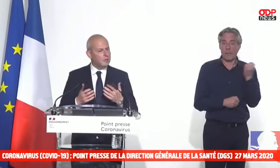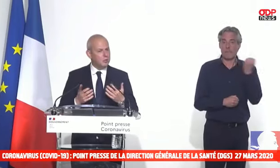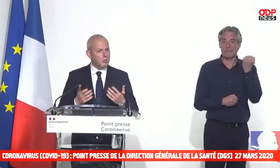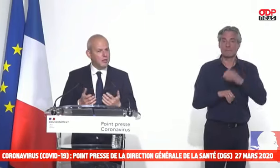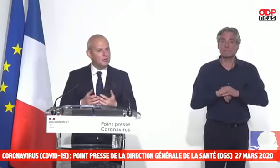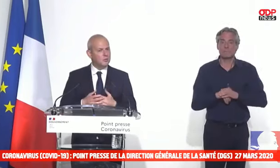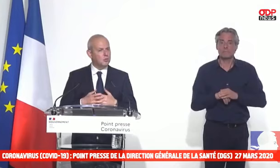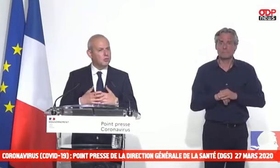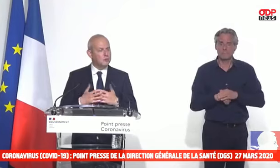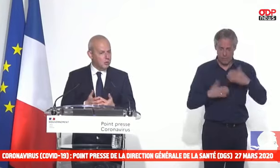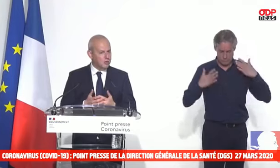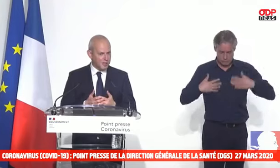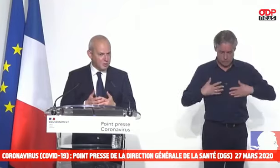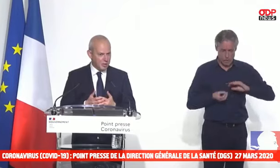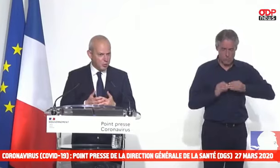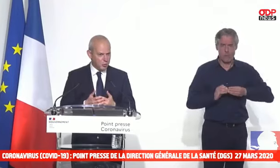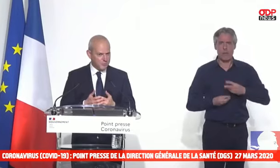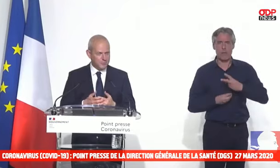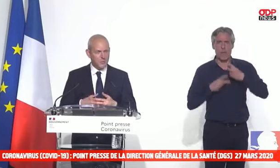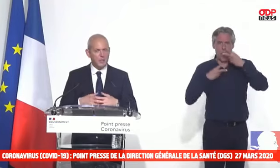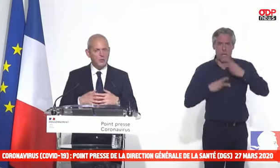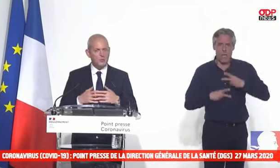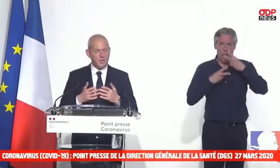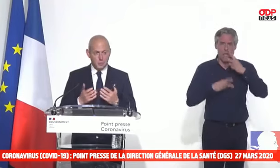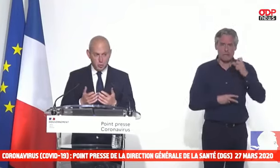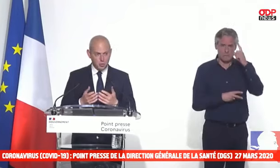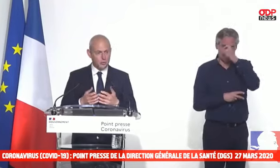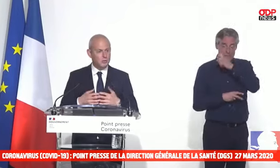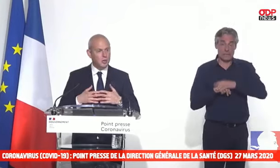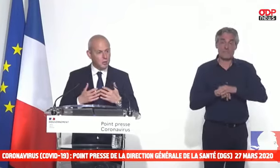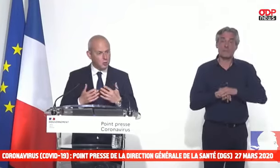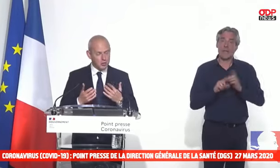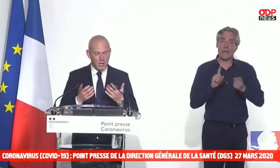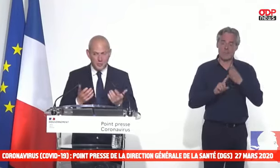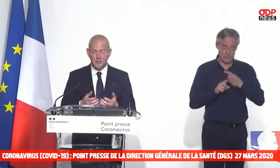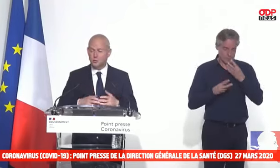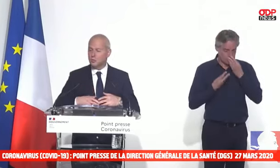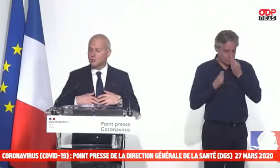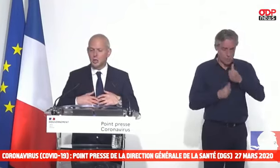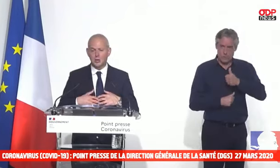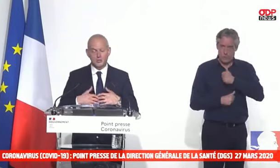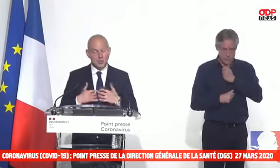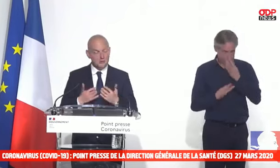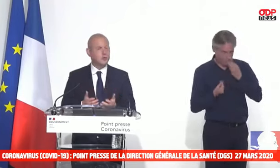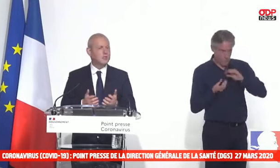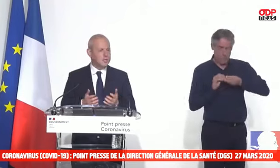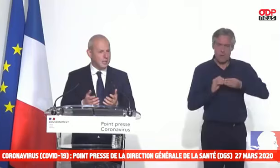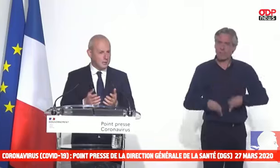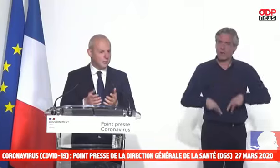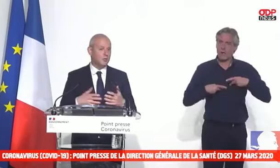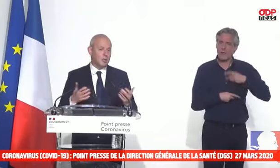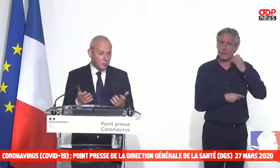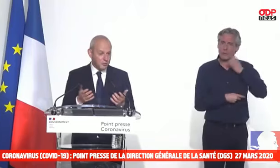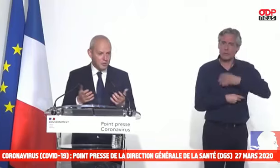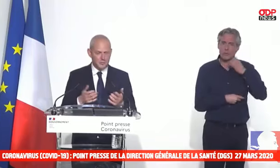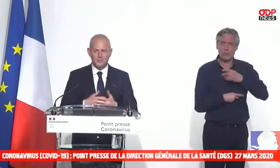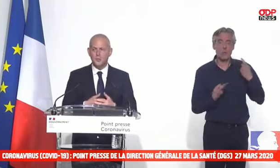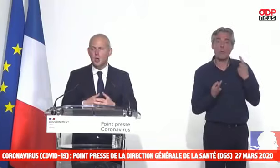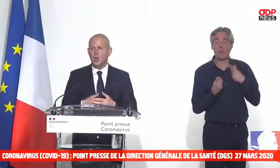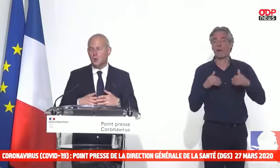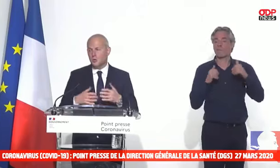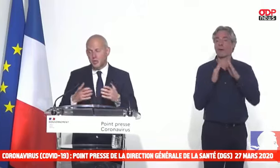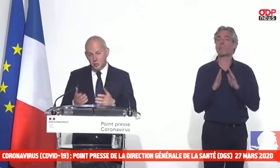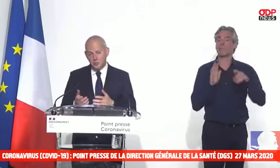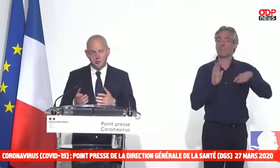dès lors qu'on en a l'impression dans sa vie quotidienne, parce qu'on est confiné, qu'on est essoufflé en allant faire quelques